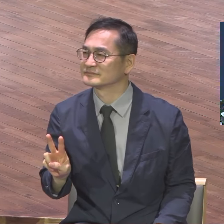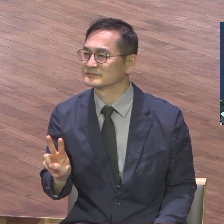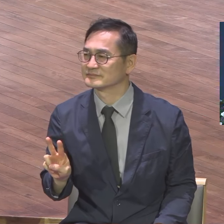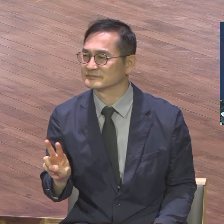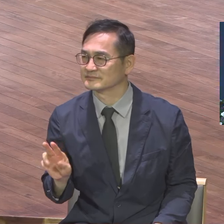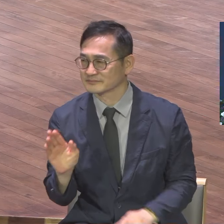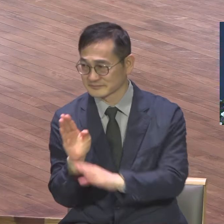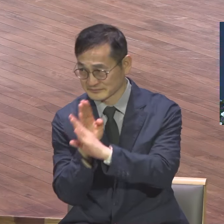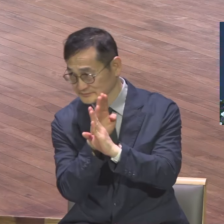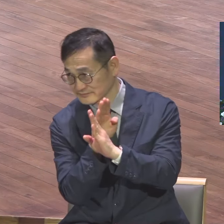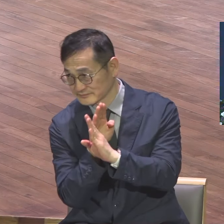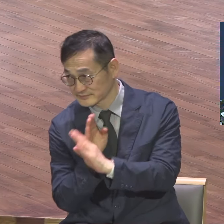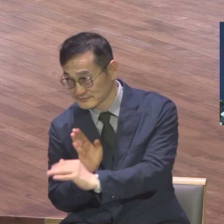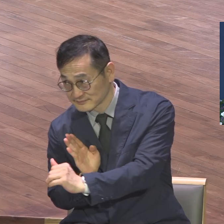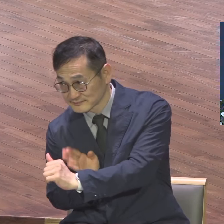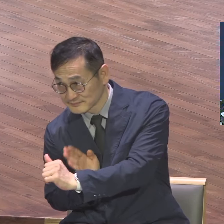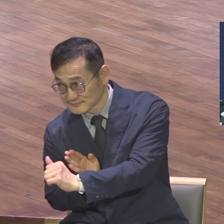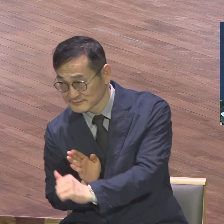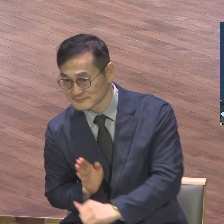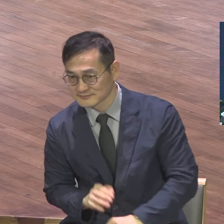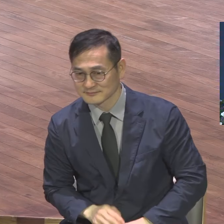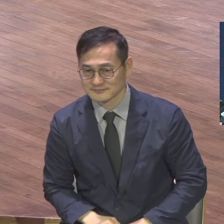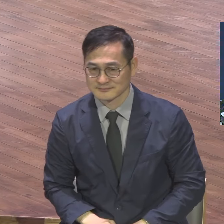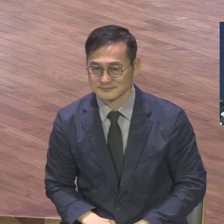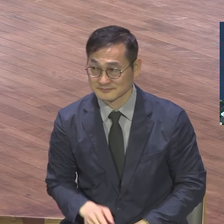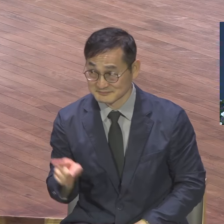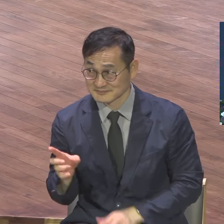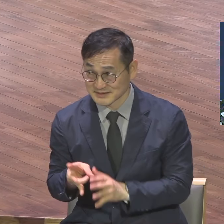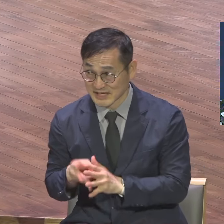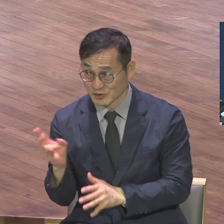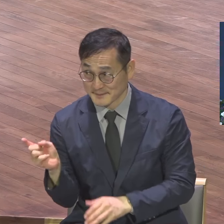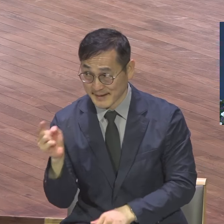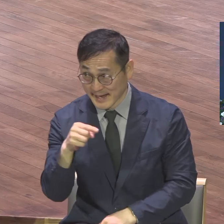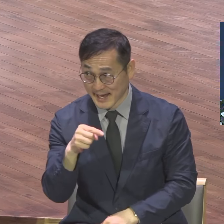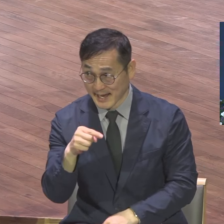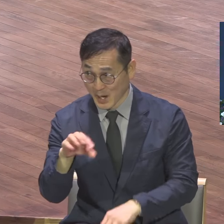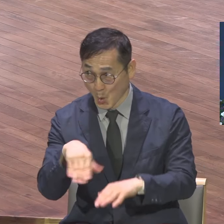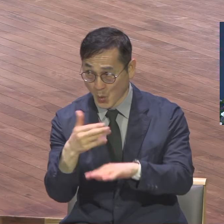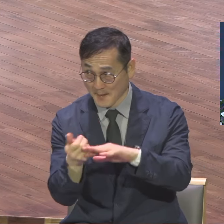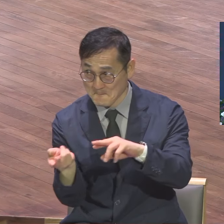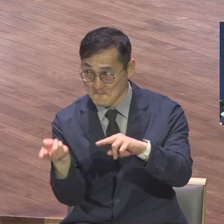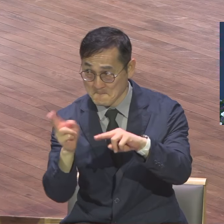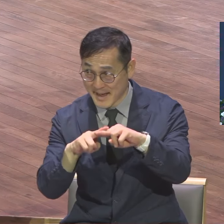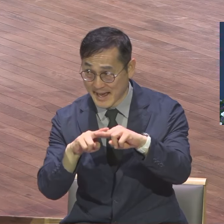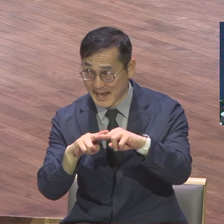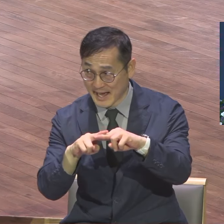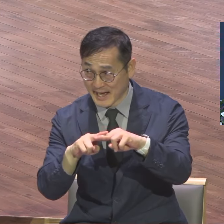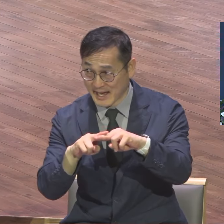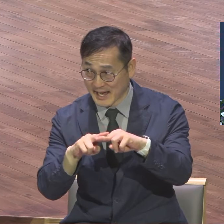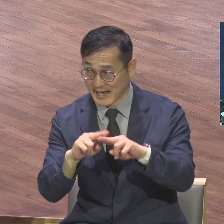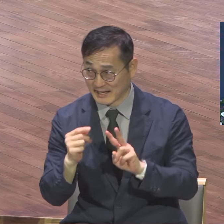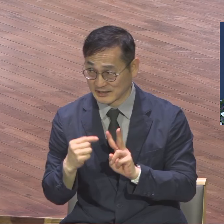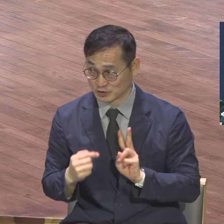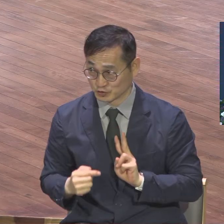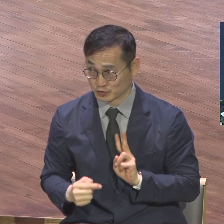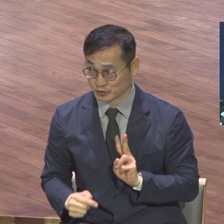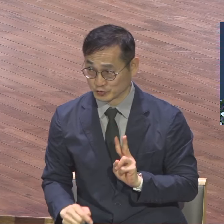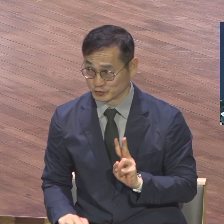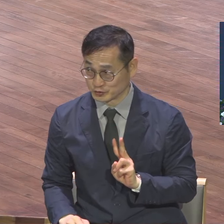청탁을 합니다. 예수님께서 예루살렘 올라가셔서 왕으로 등극하시면 우리